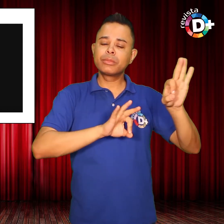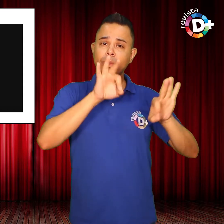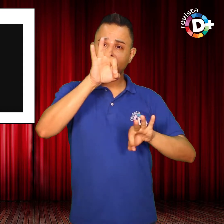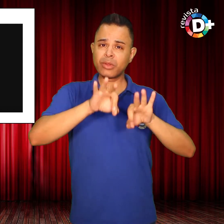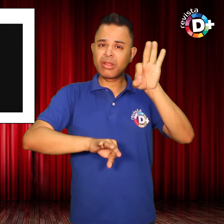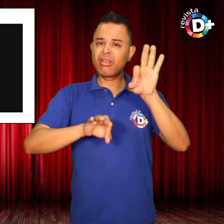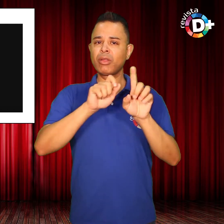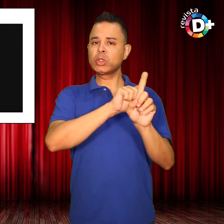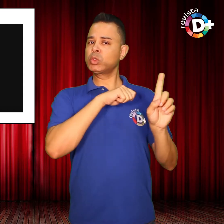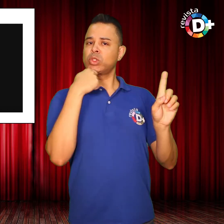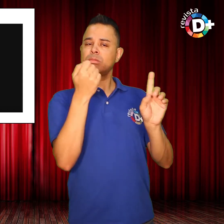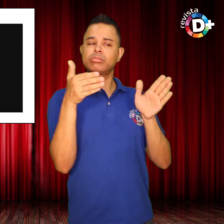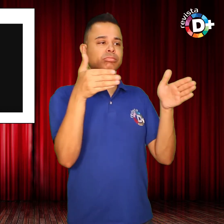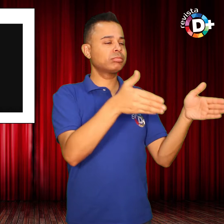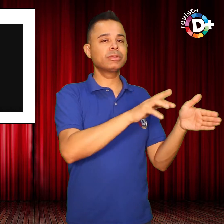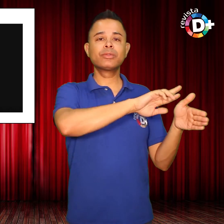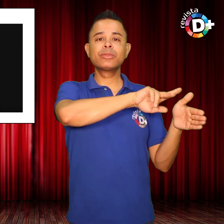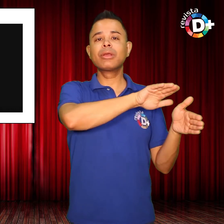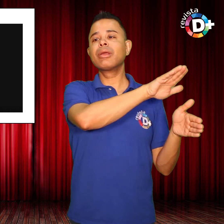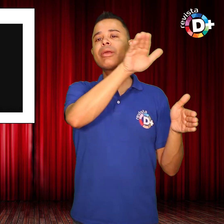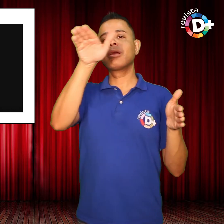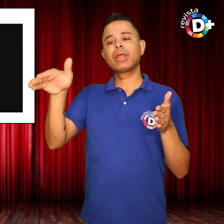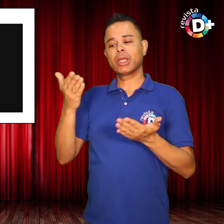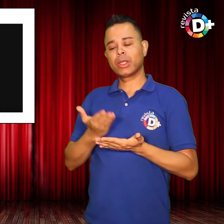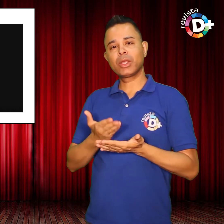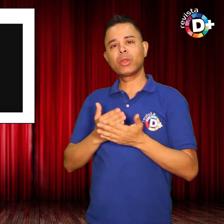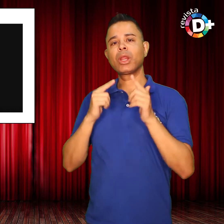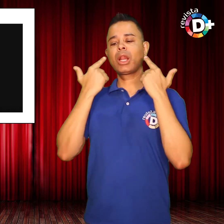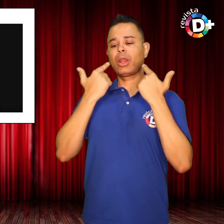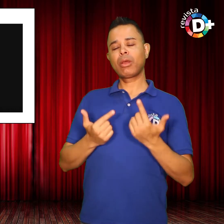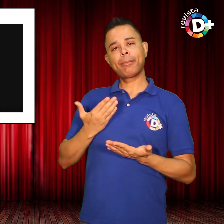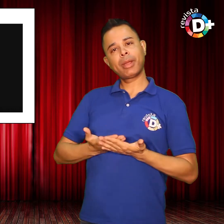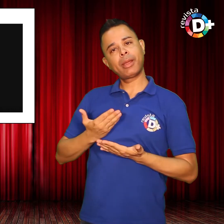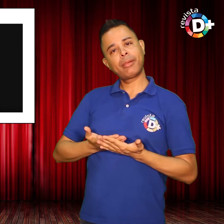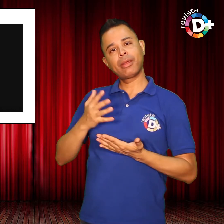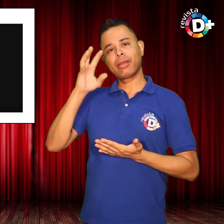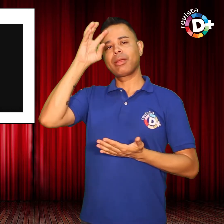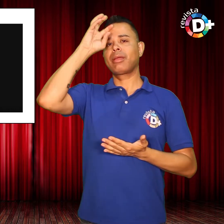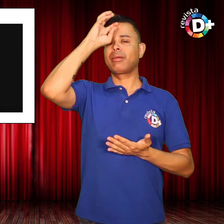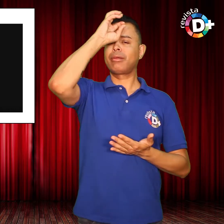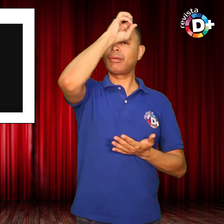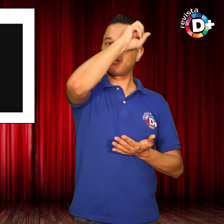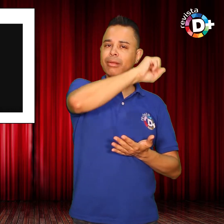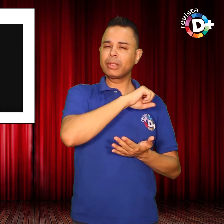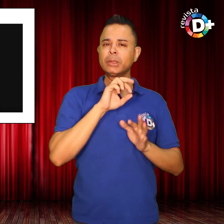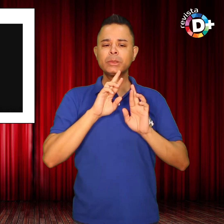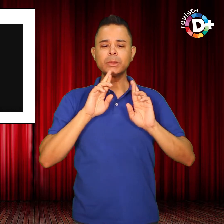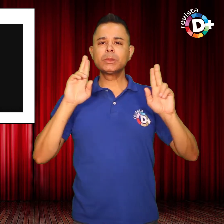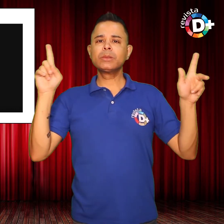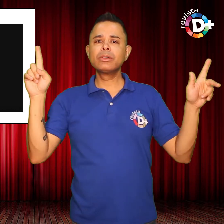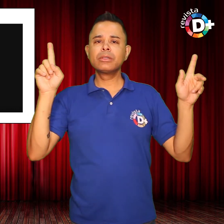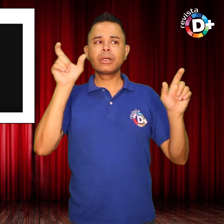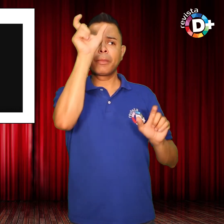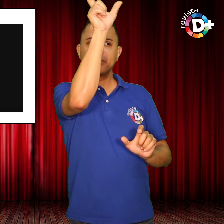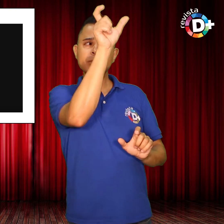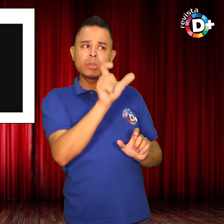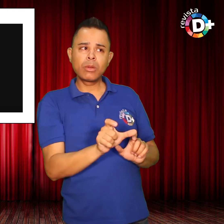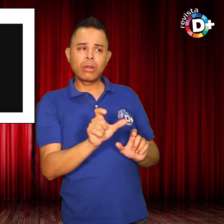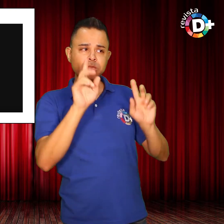fato de que não é um projeto social mas de estudos de linguagem nós temos um olhar diferente sobre o